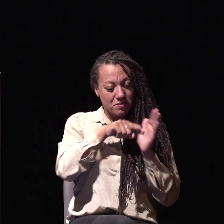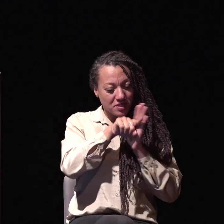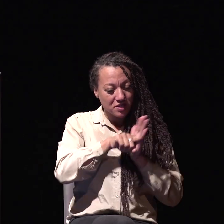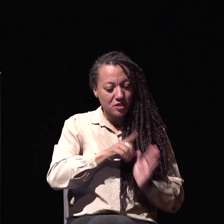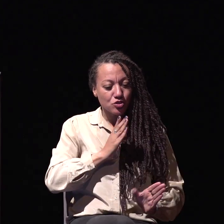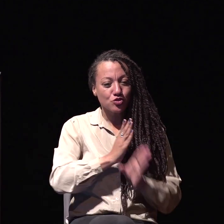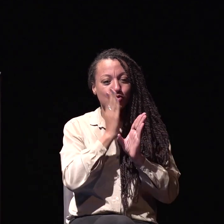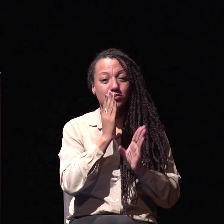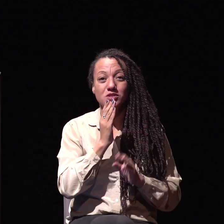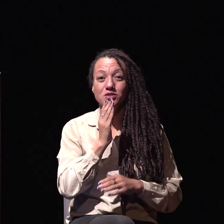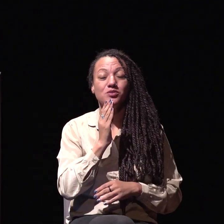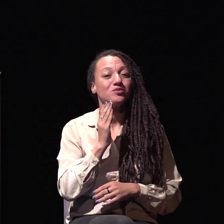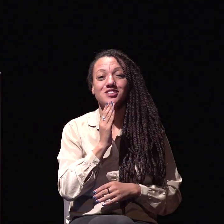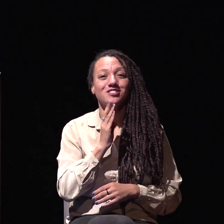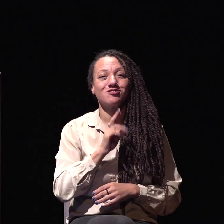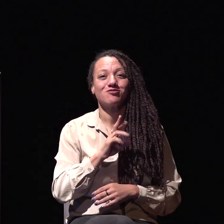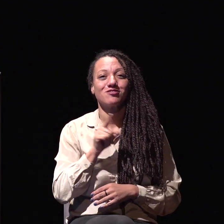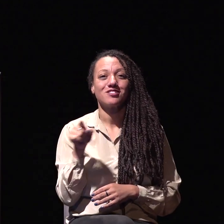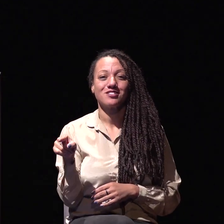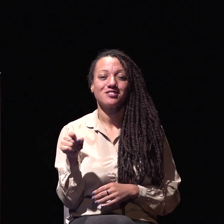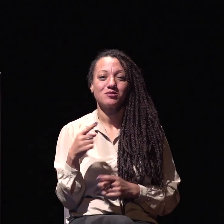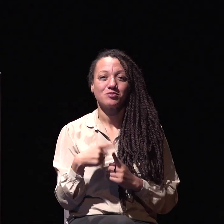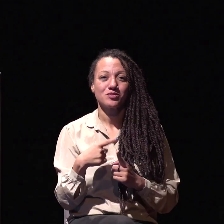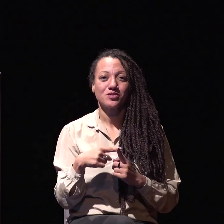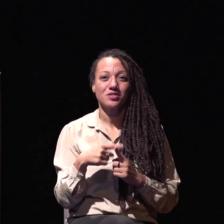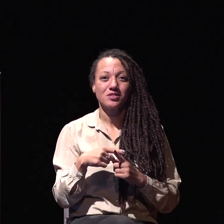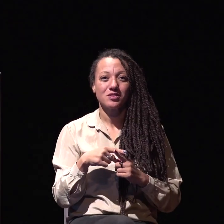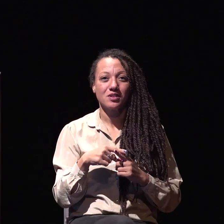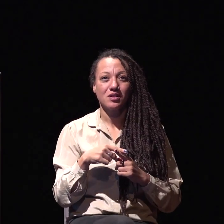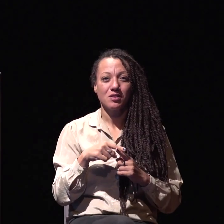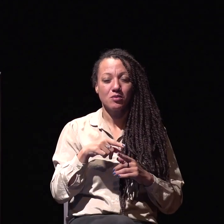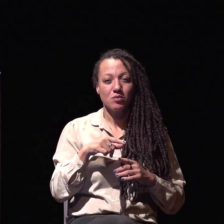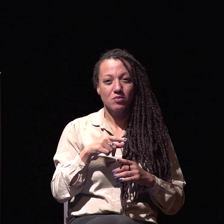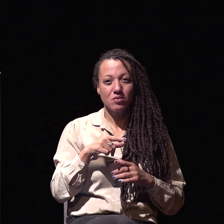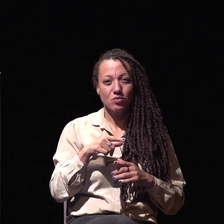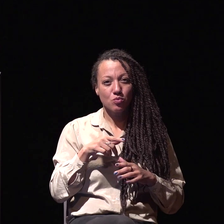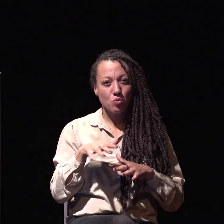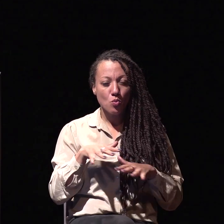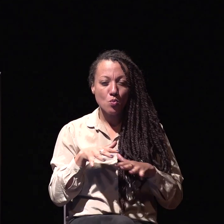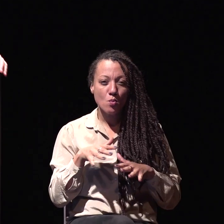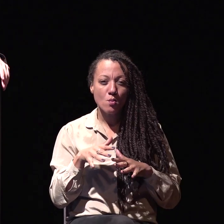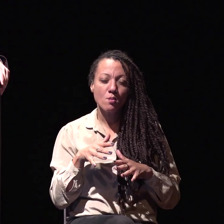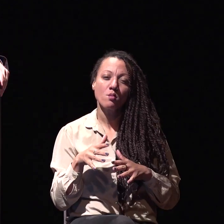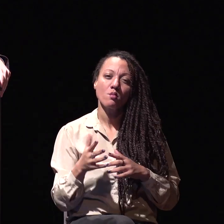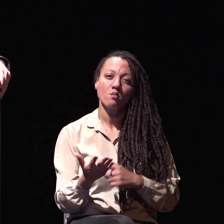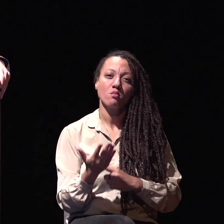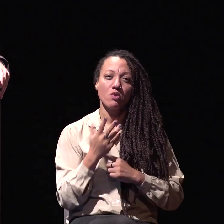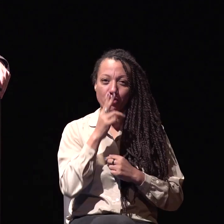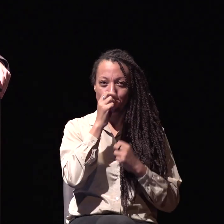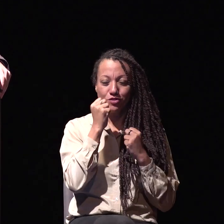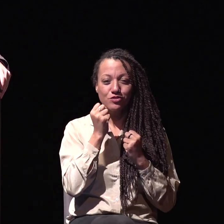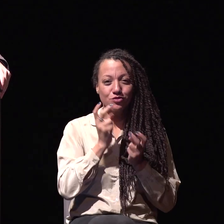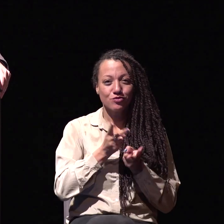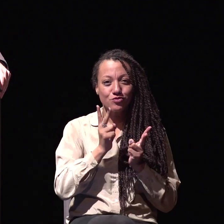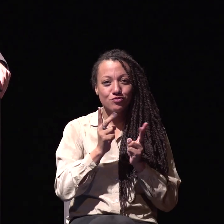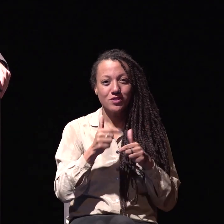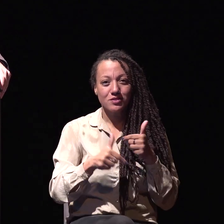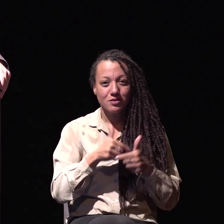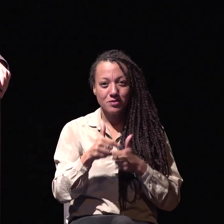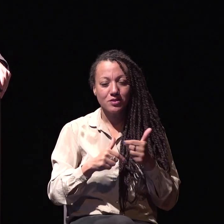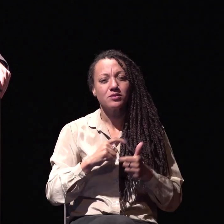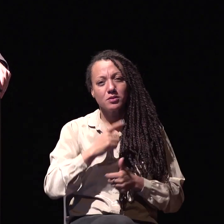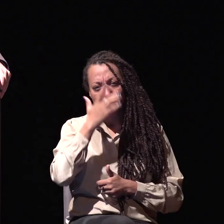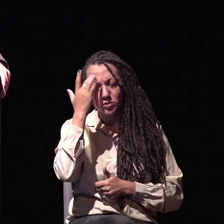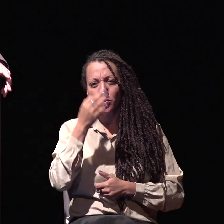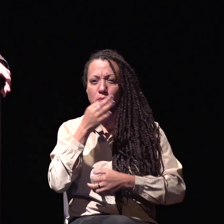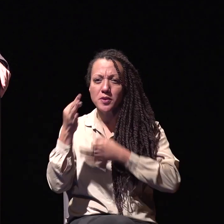seja, os documentos nos dão segurança para continuar trabalhando, mesmo que algumas falas sejam contrárias a